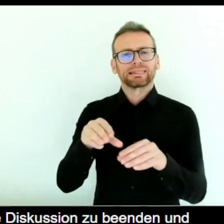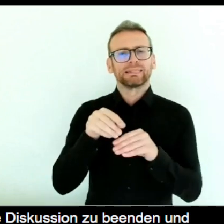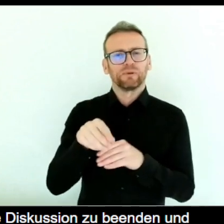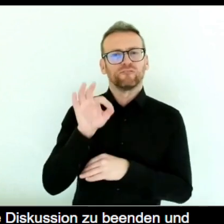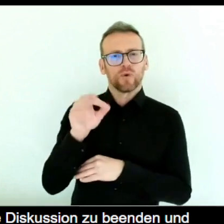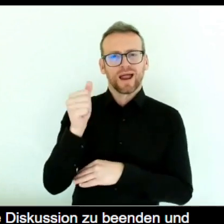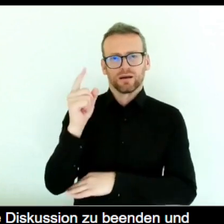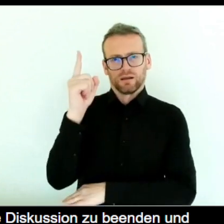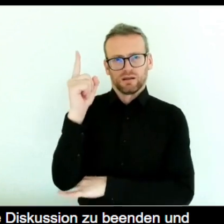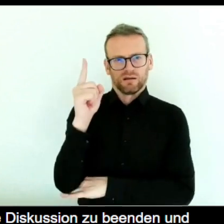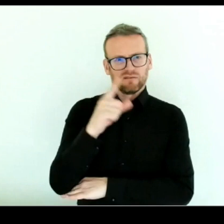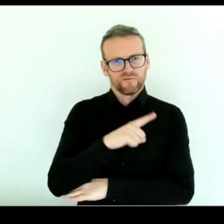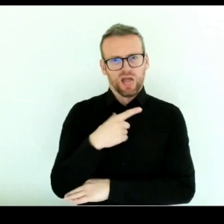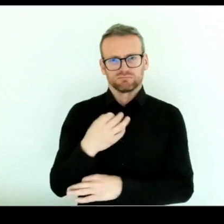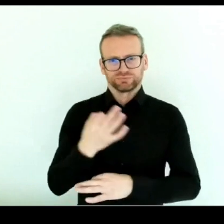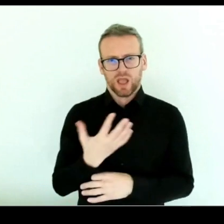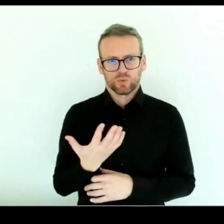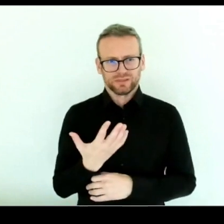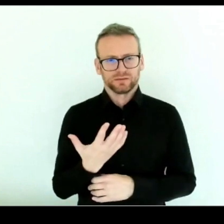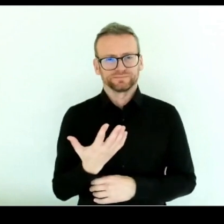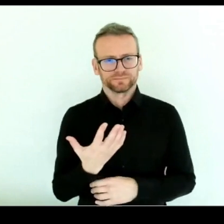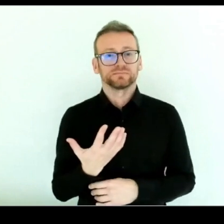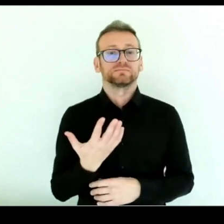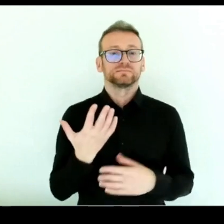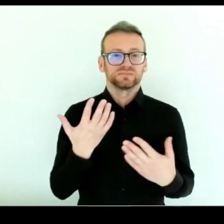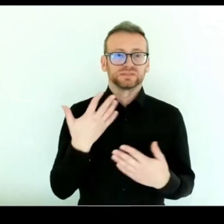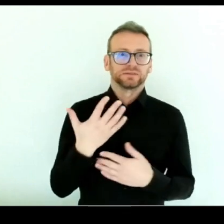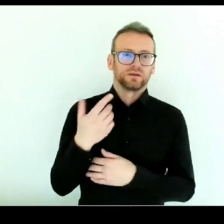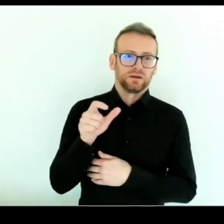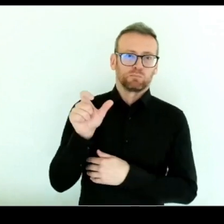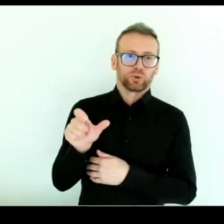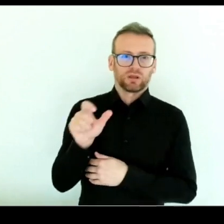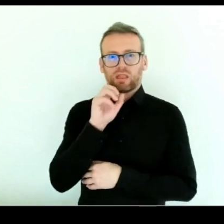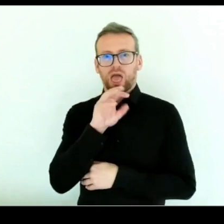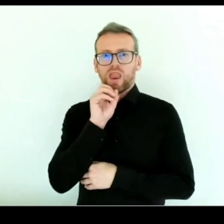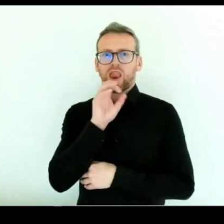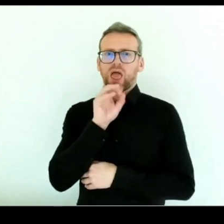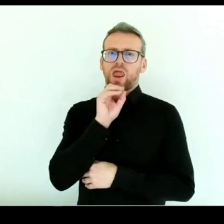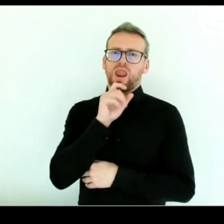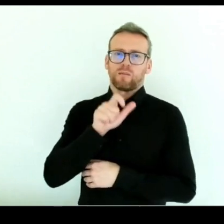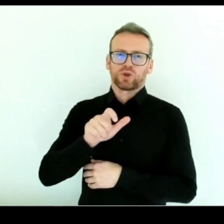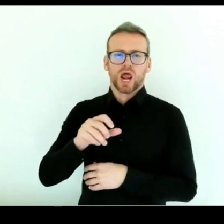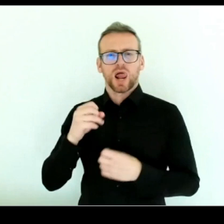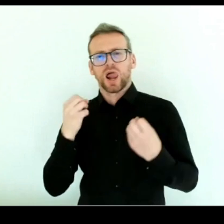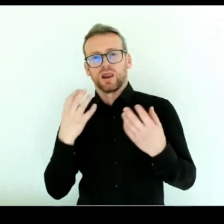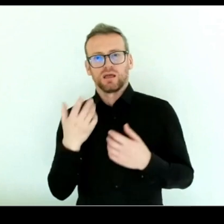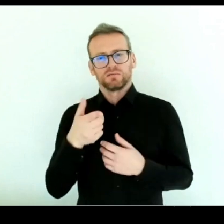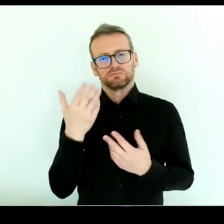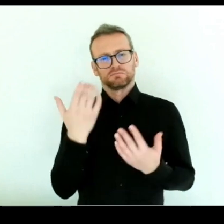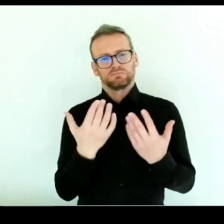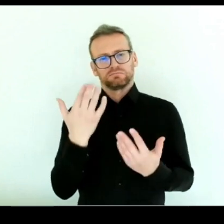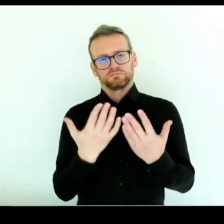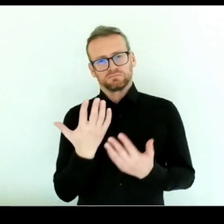Euro, die der Freistaat Bayern zur Verfügung stellt. Die sind noch nicht ganz ausgeschöpft, aber nahe dran, weil wir mittlerweile deutlich über 100